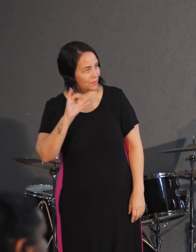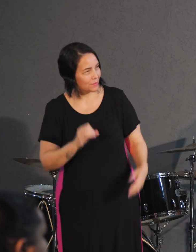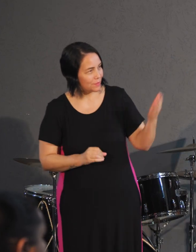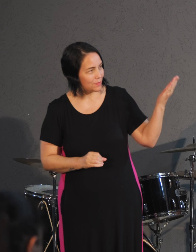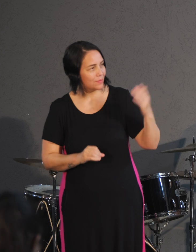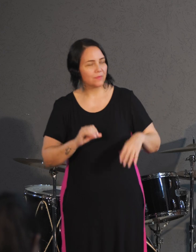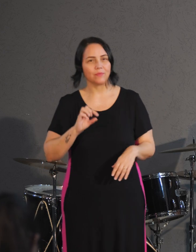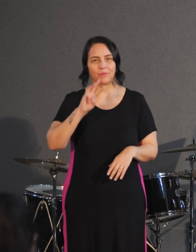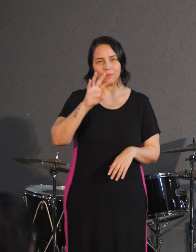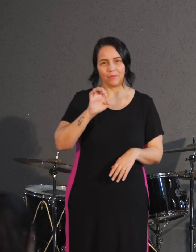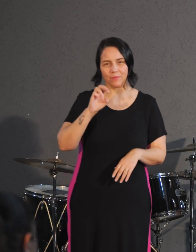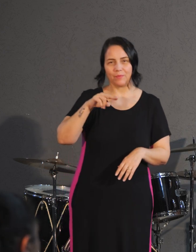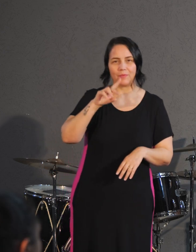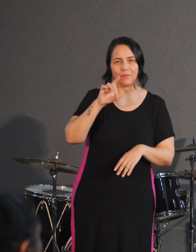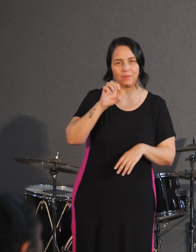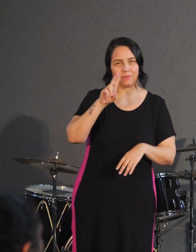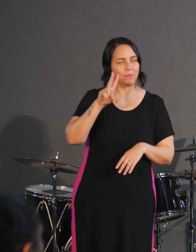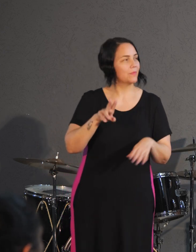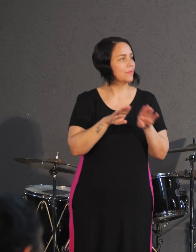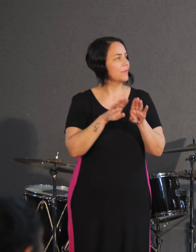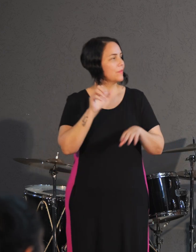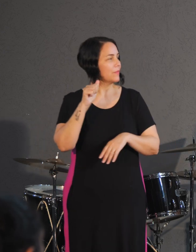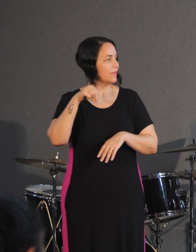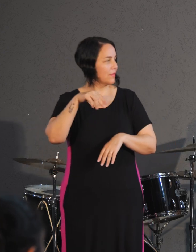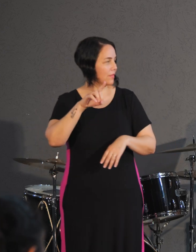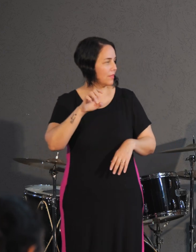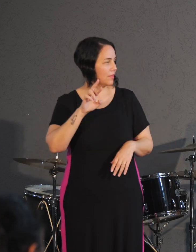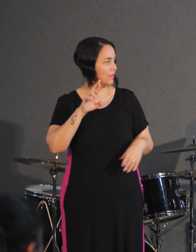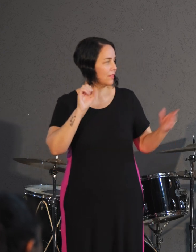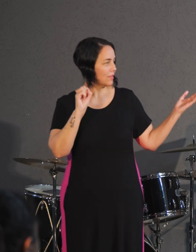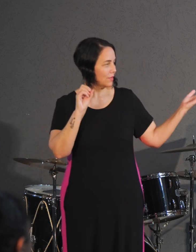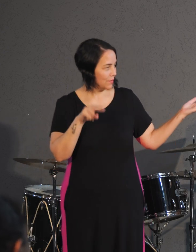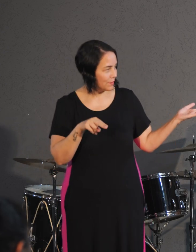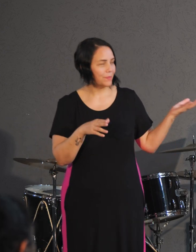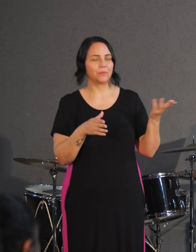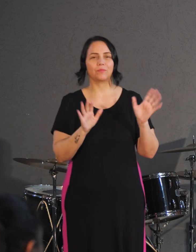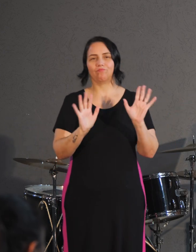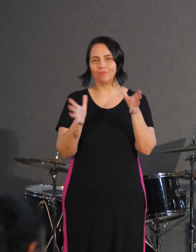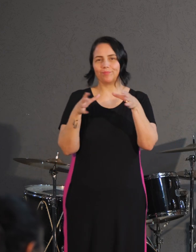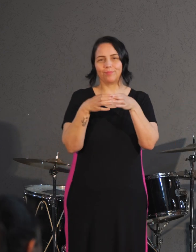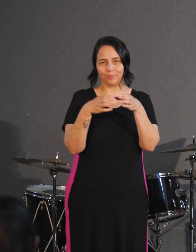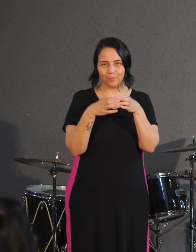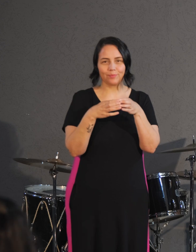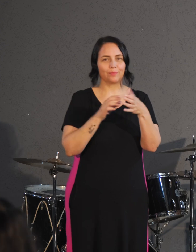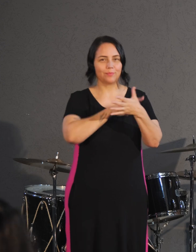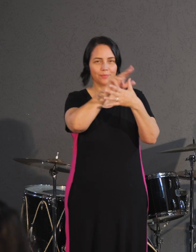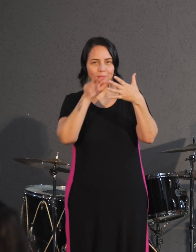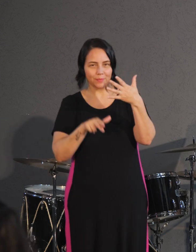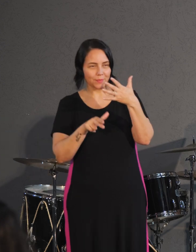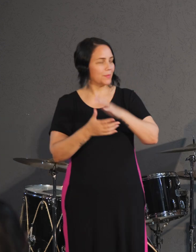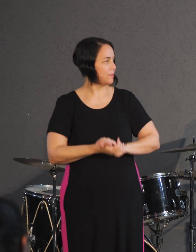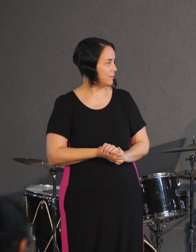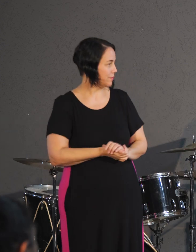Wendel na bateria e o meu aluno Anderson aqui no contrabaixo, que já está acompanhando os outros grupos aqui também. Tá,